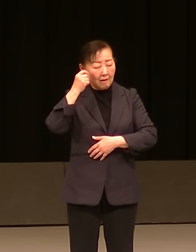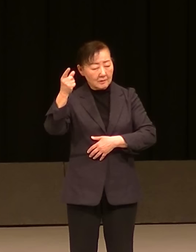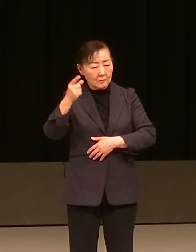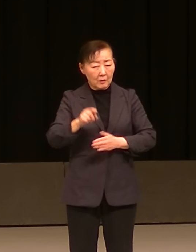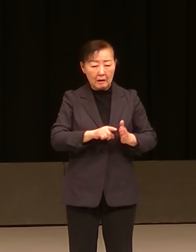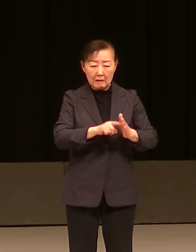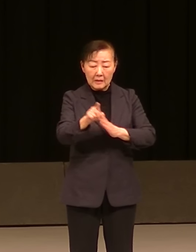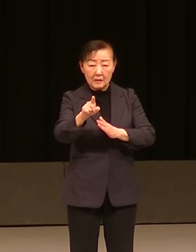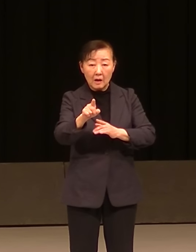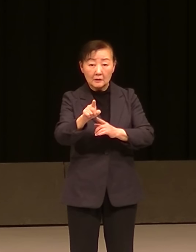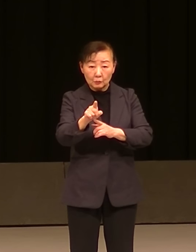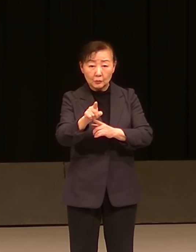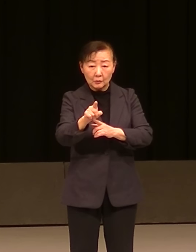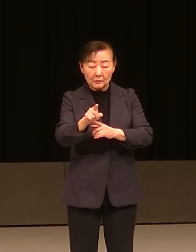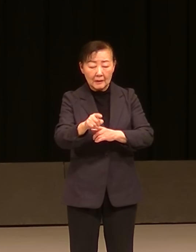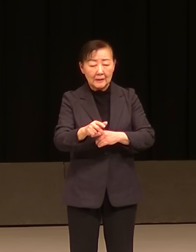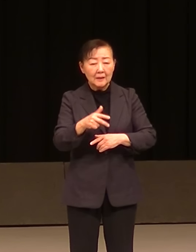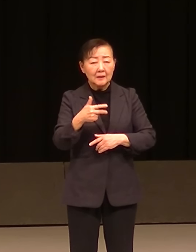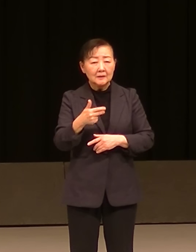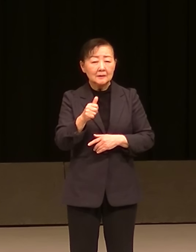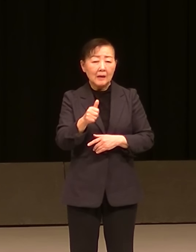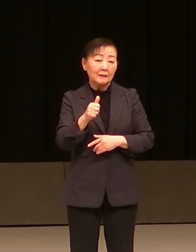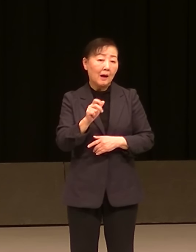ーシップとかしたたかな